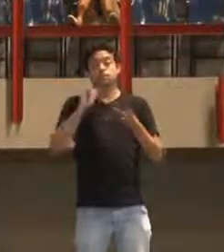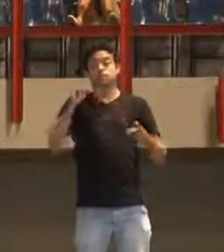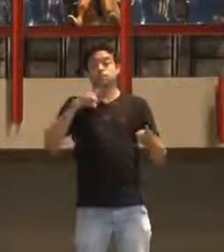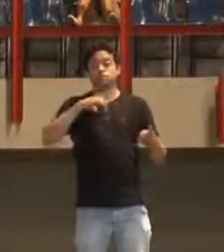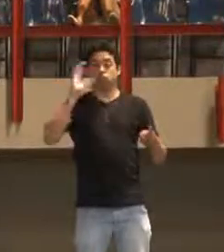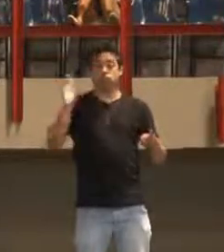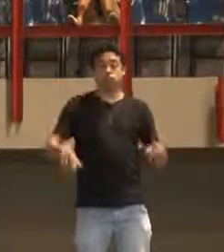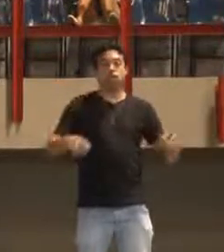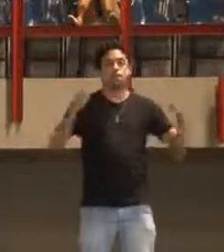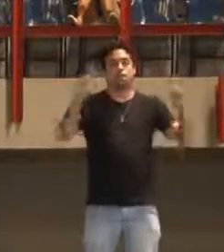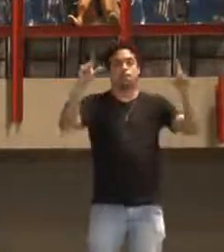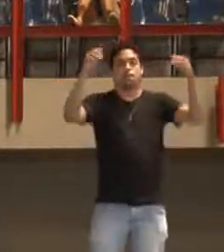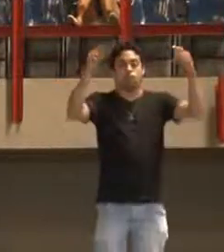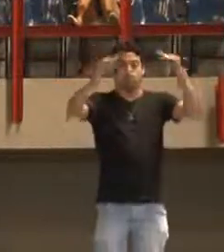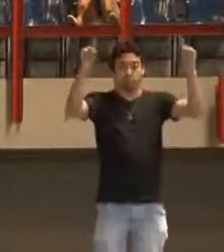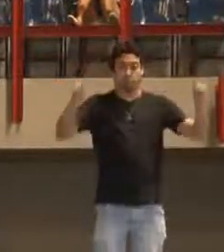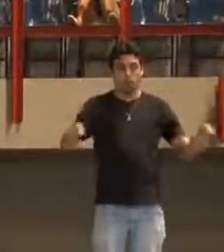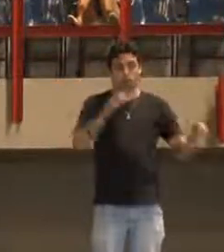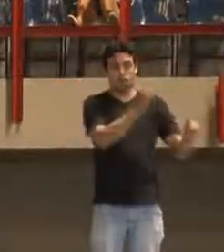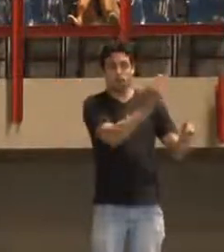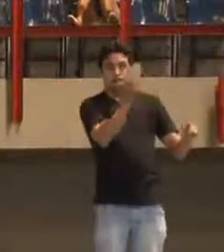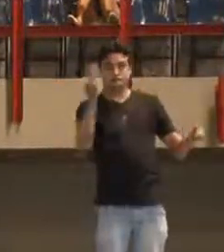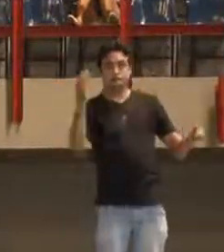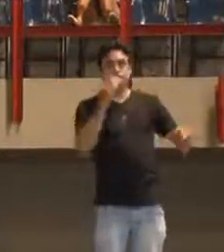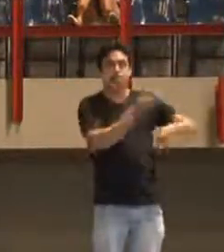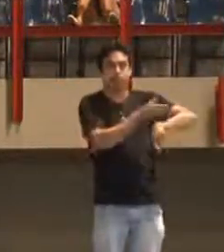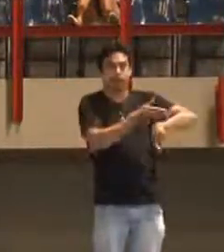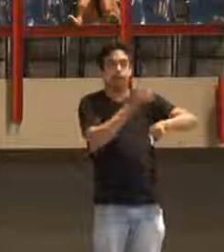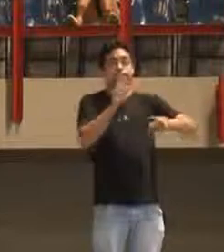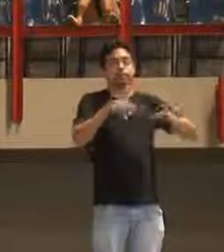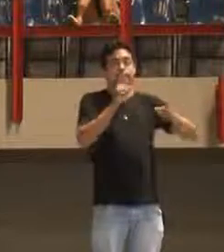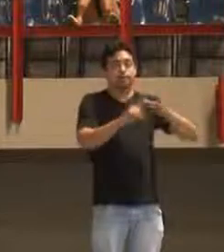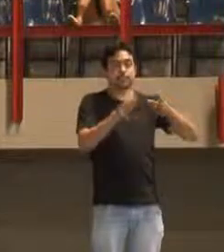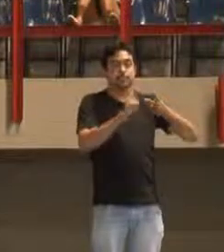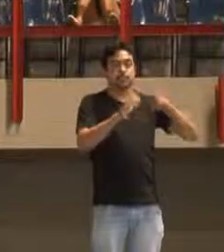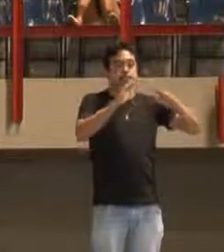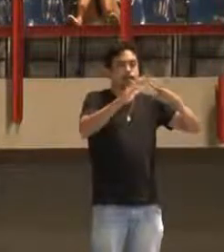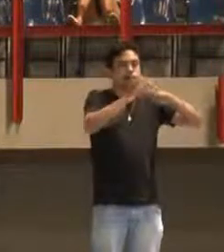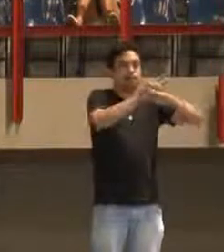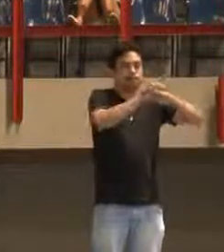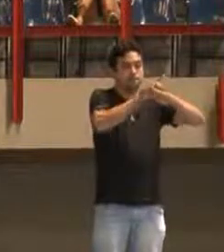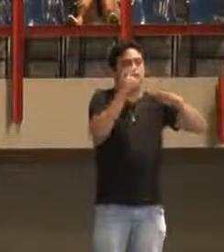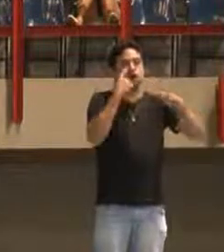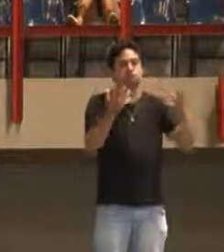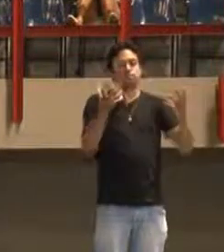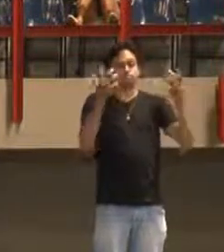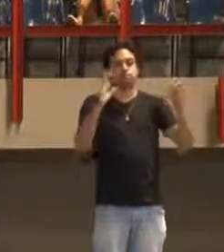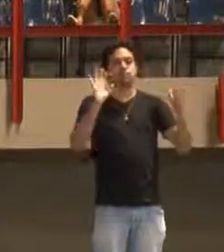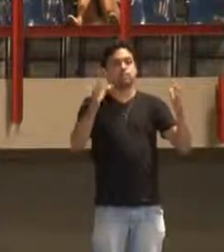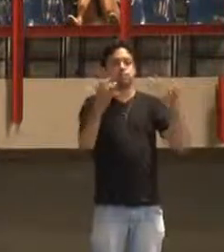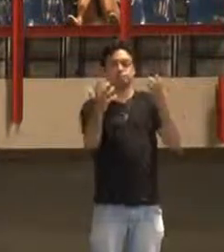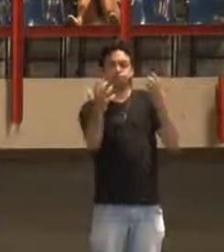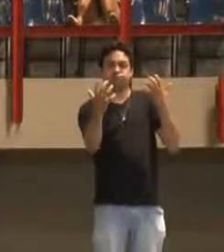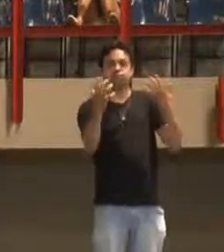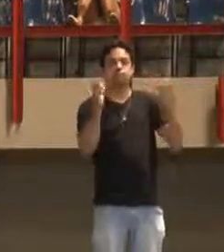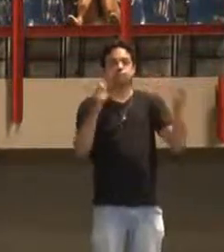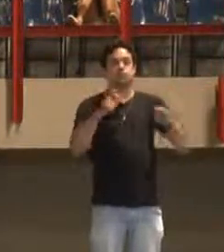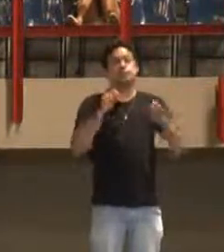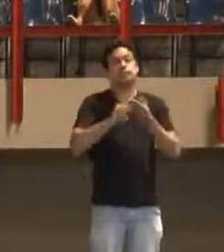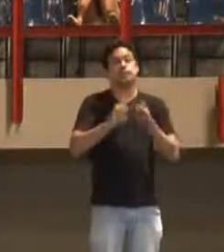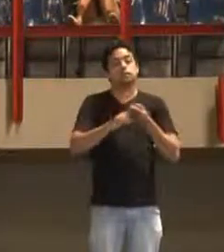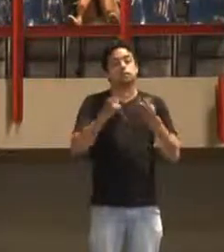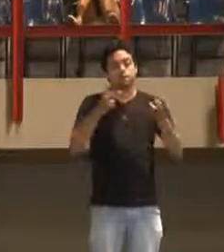for branca e eu desenhar uma casa preta, aí você enxerga, porque dá contraste, né? Se eu desenhar uma palmeira escura, você consegue